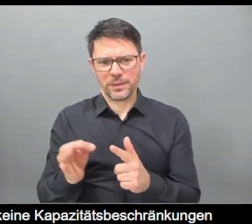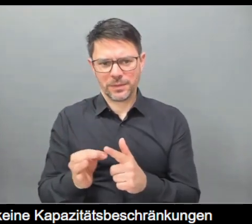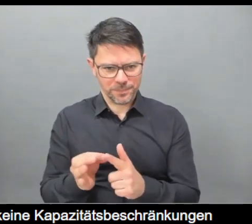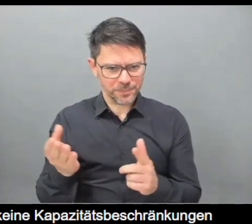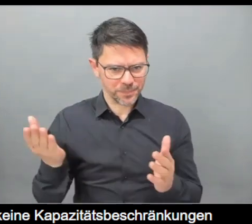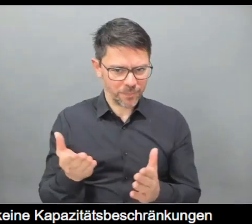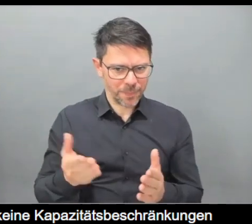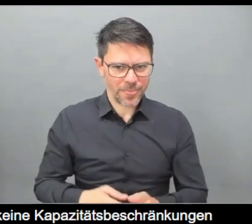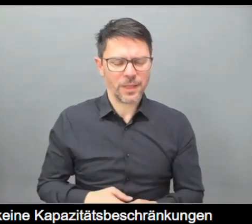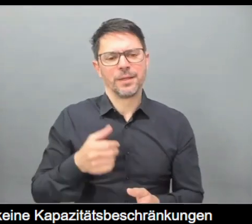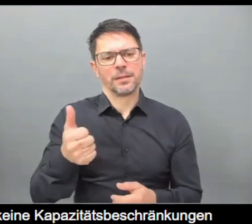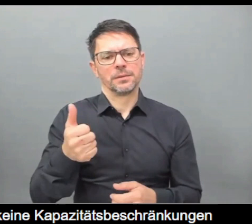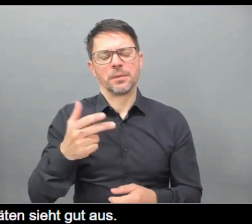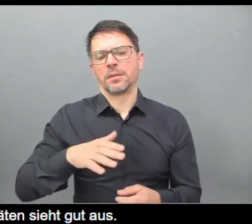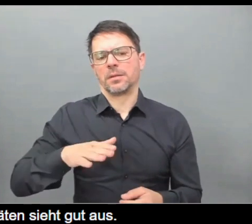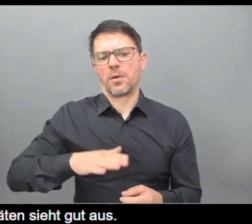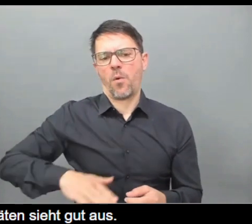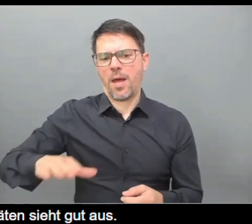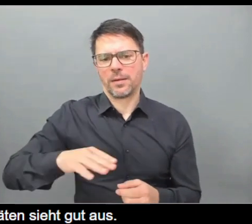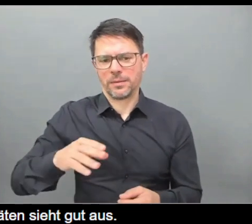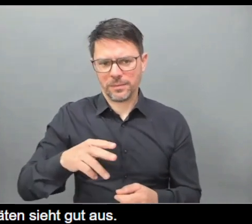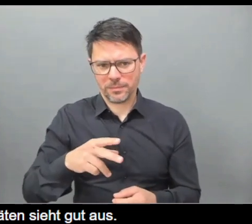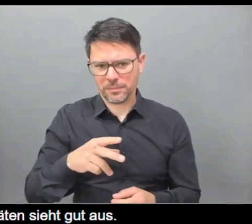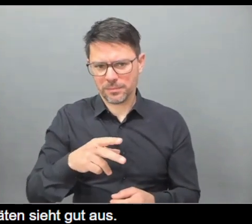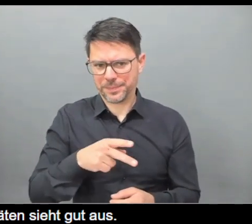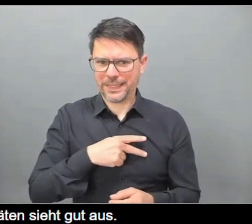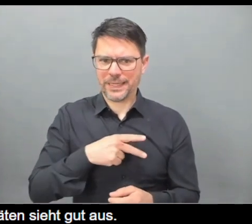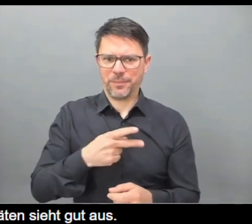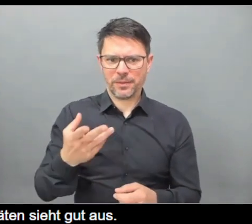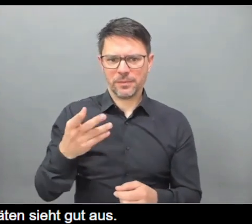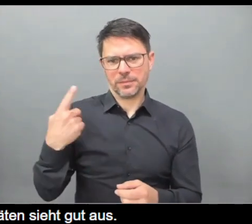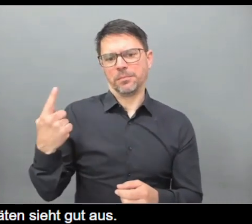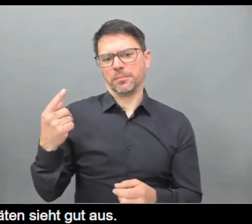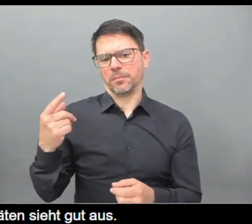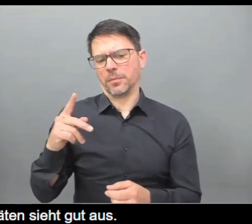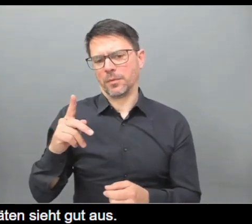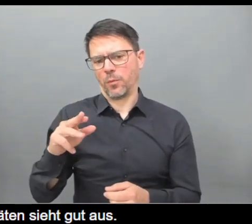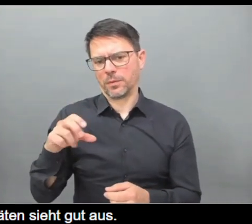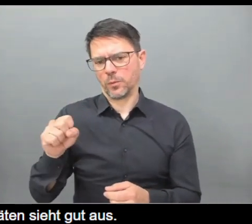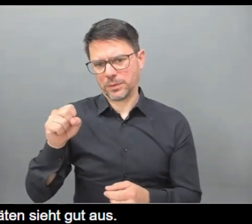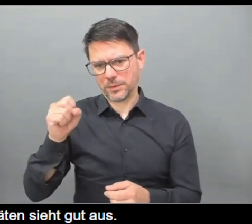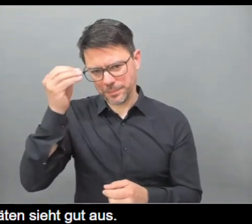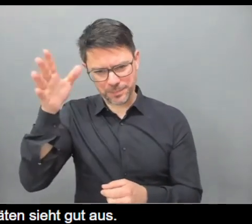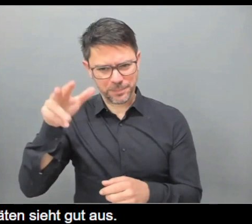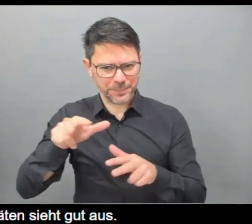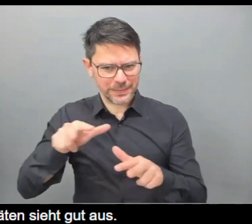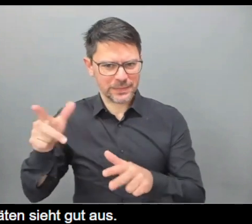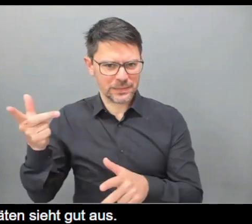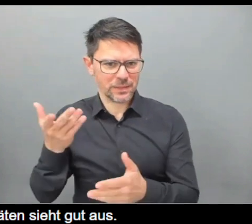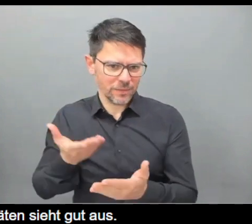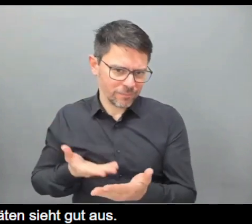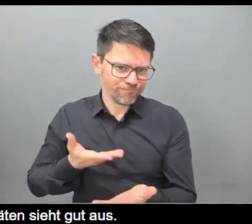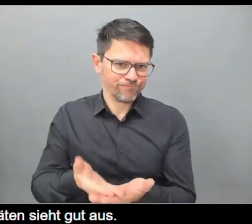einmalig für Lehrkräfte, die sich für den Einsatz an einer Schule in einer dieser Regionen mit hohem